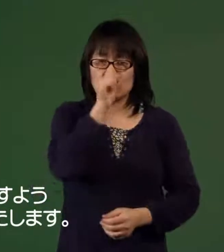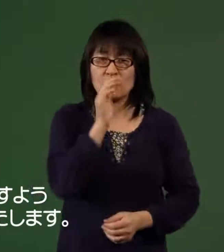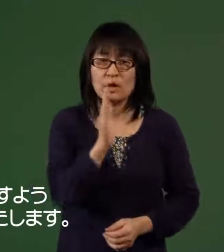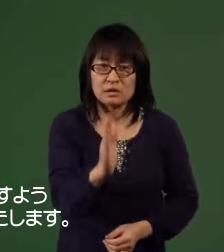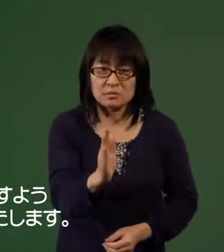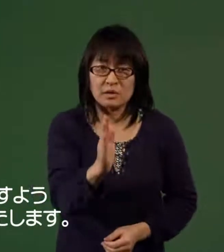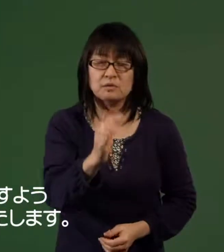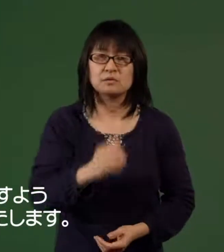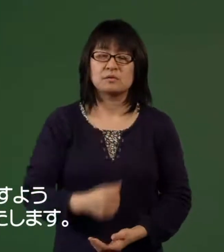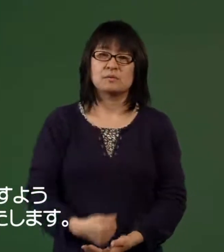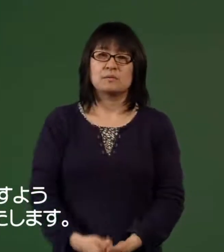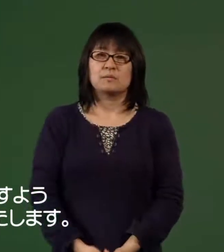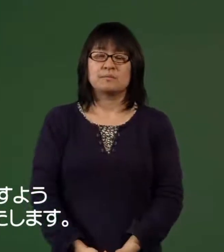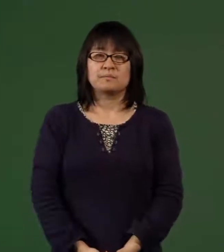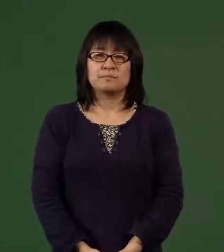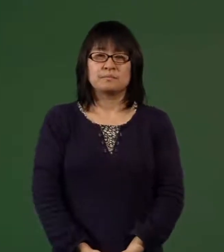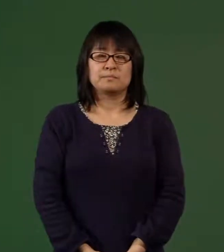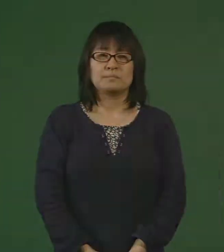ます